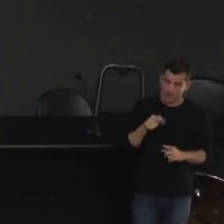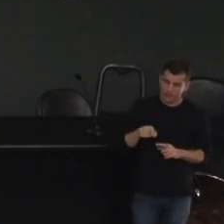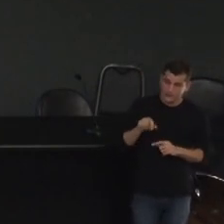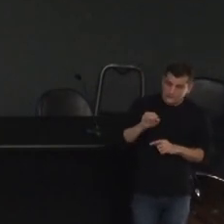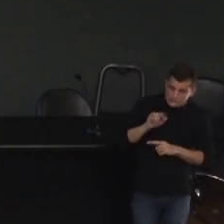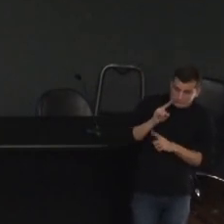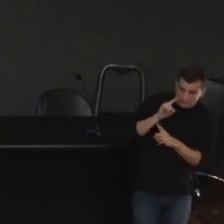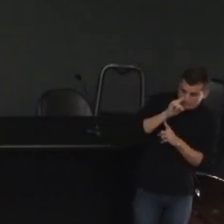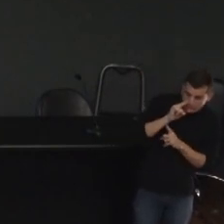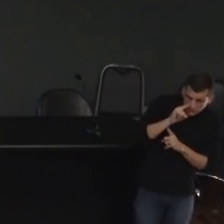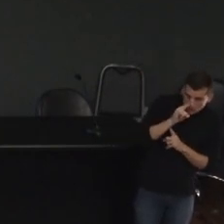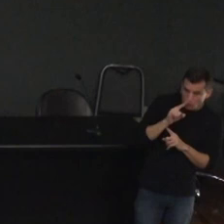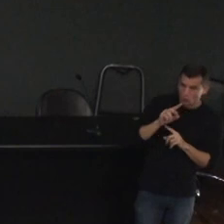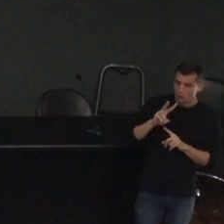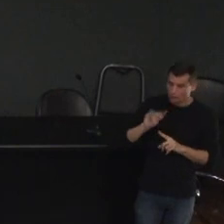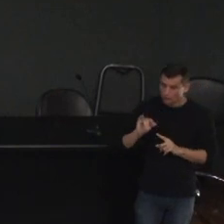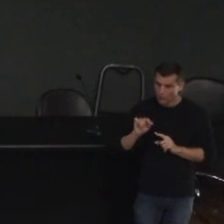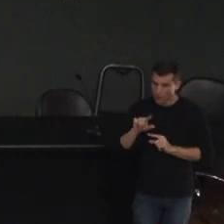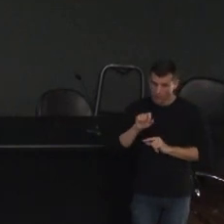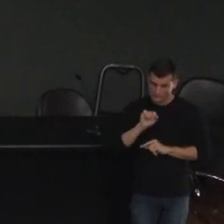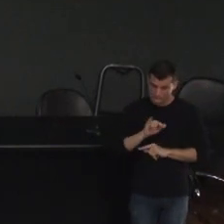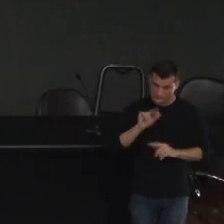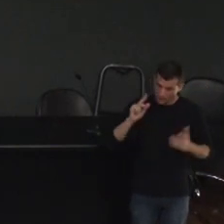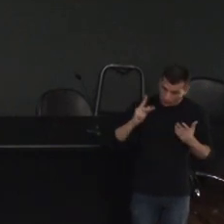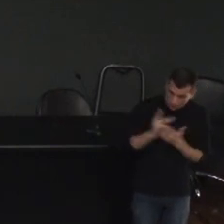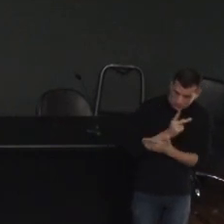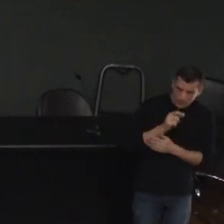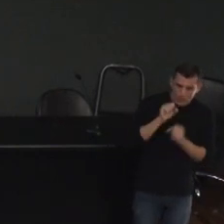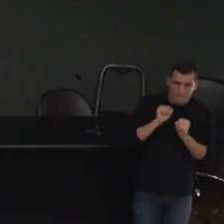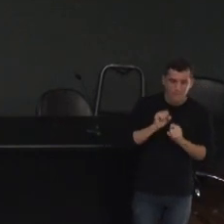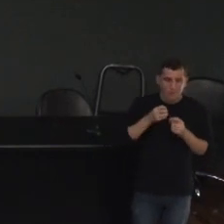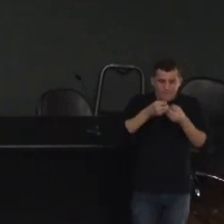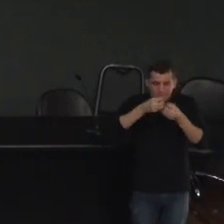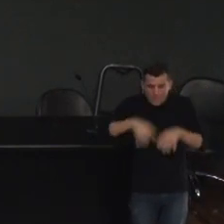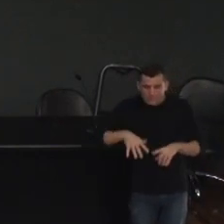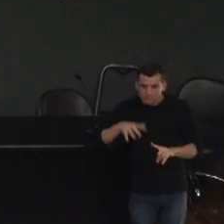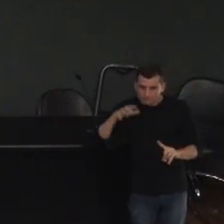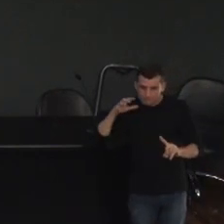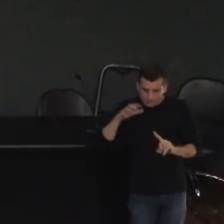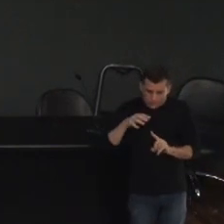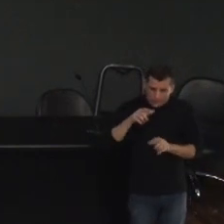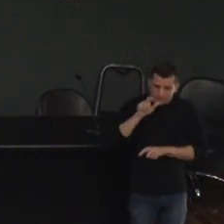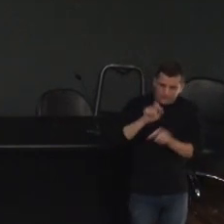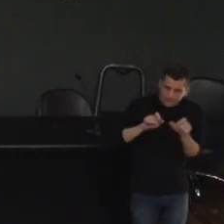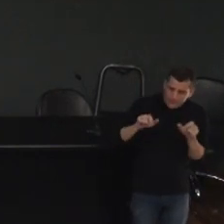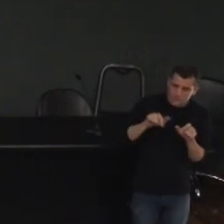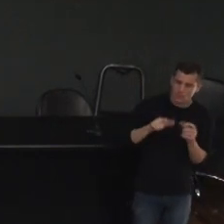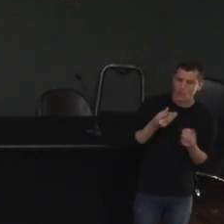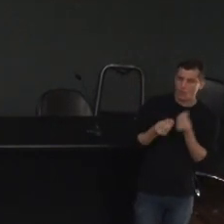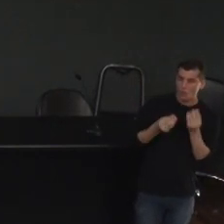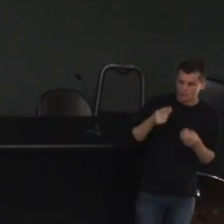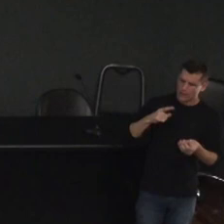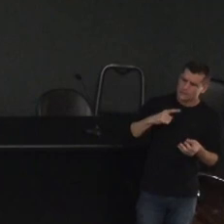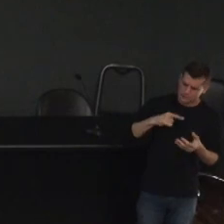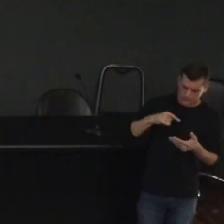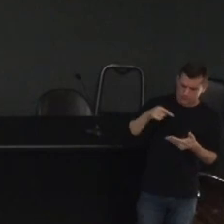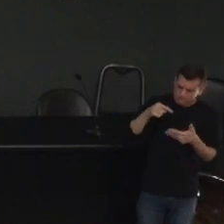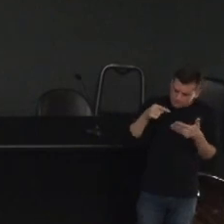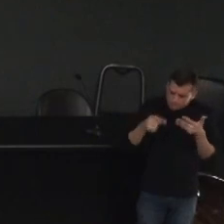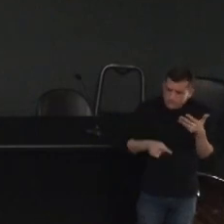de afetar significativamente interesses e direitos fundamentais nos titulares e envolver os seguintes critérios